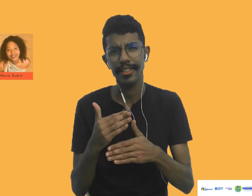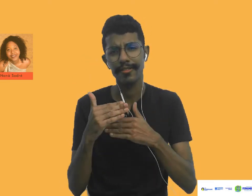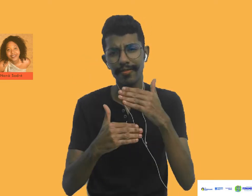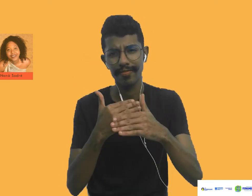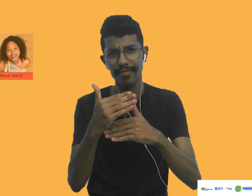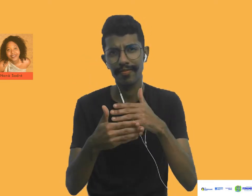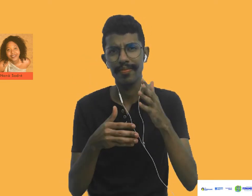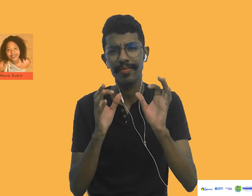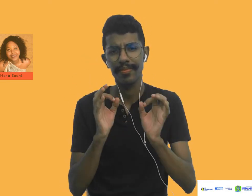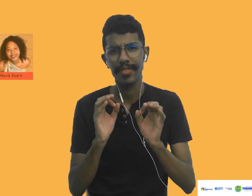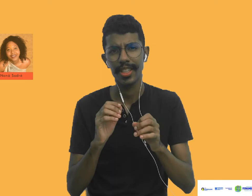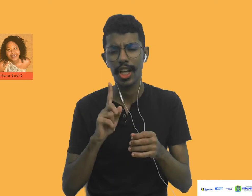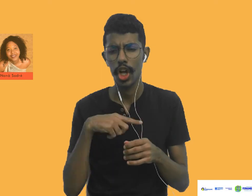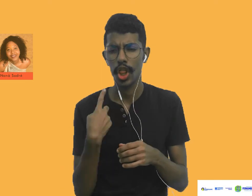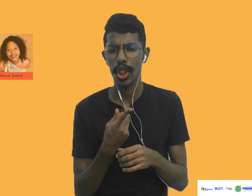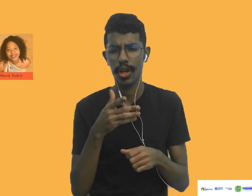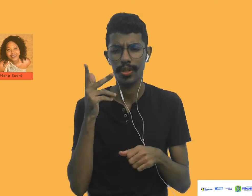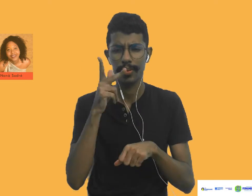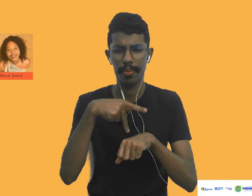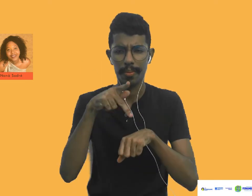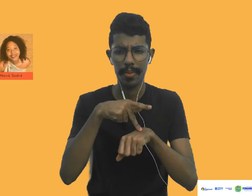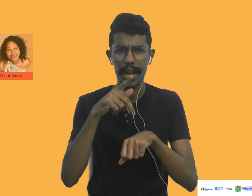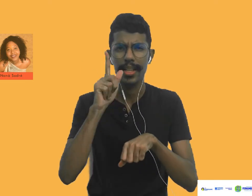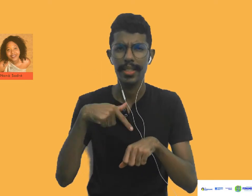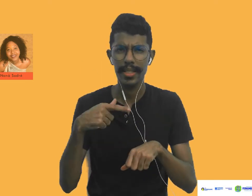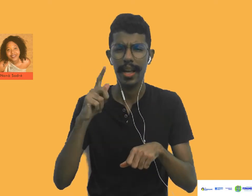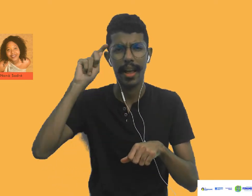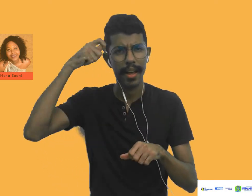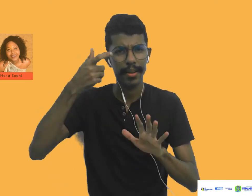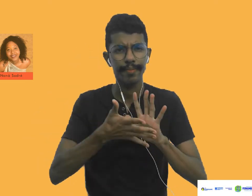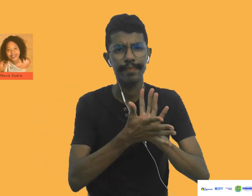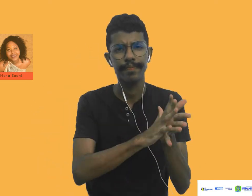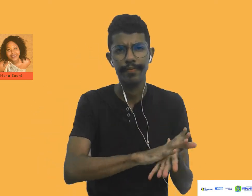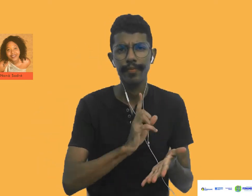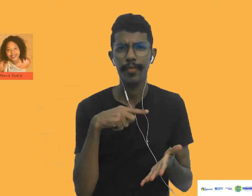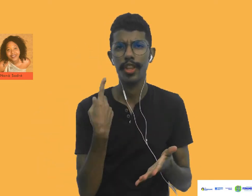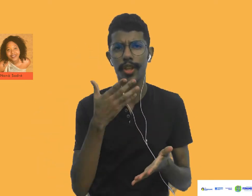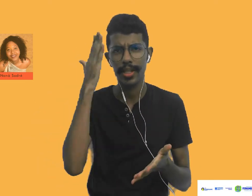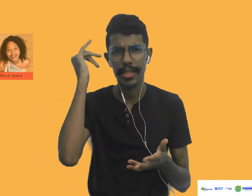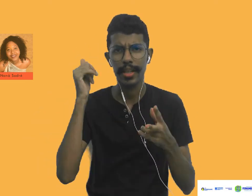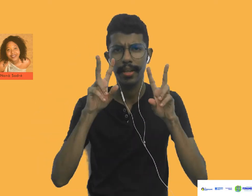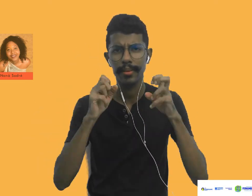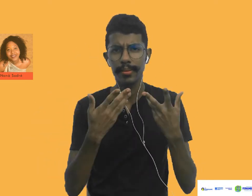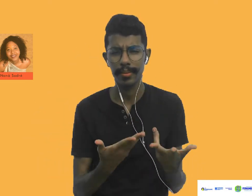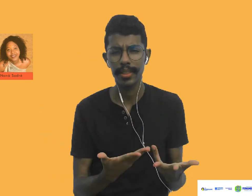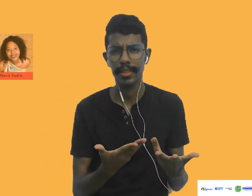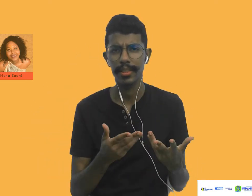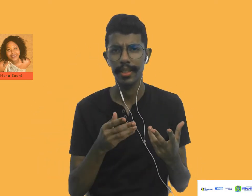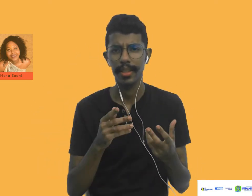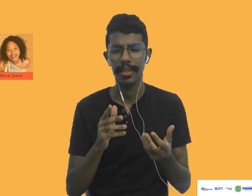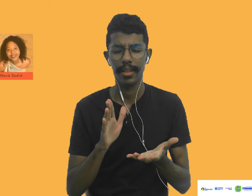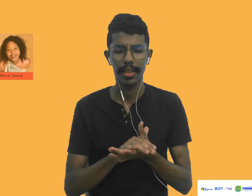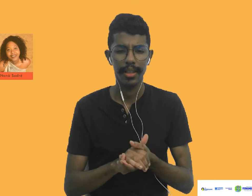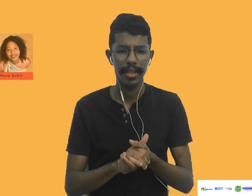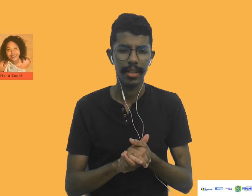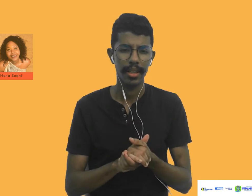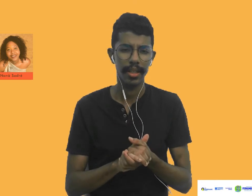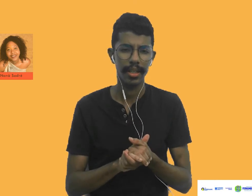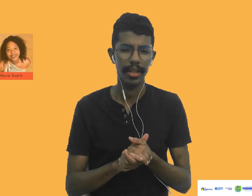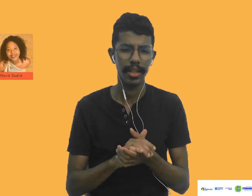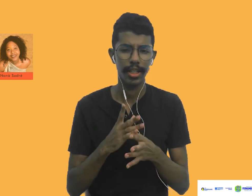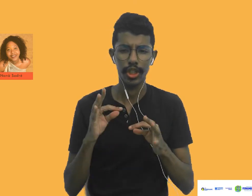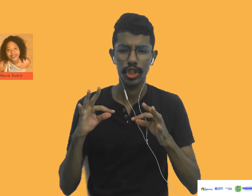caminho, viu? Acredito nesse caminho. Como o nosso país é um país racista, né, a gente sabe disso, né,